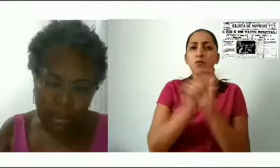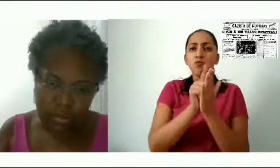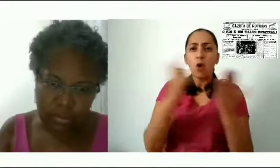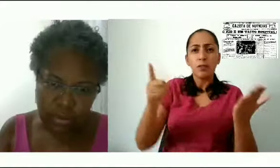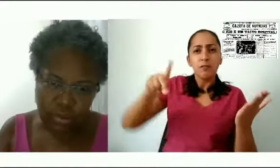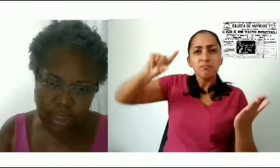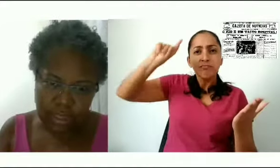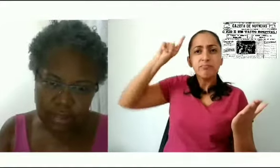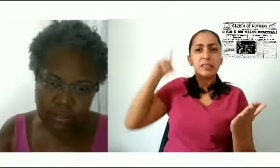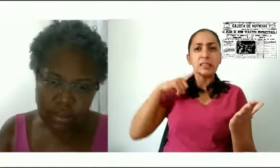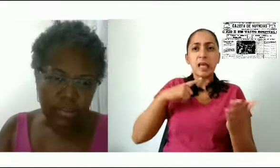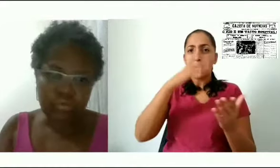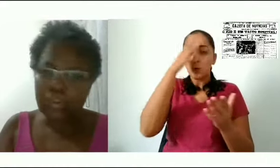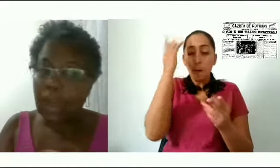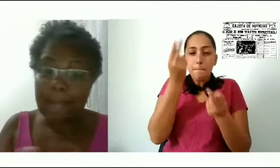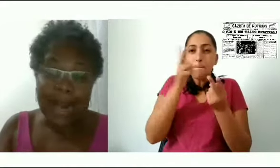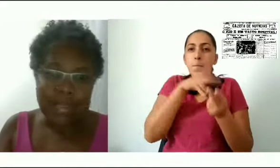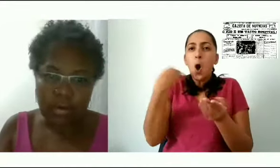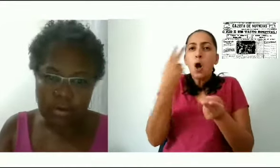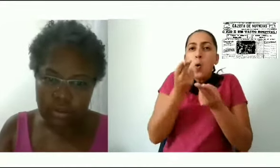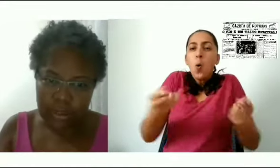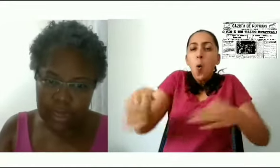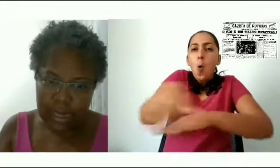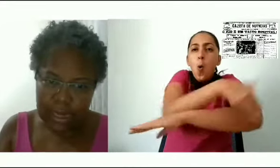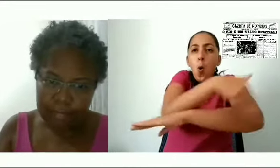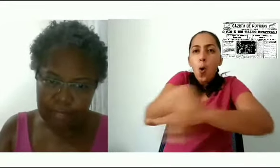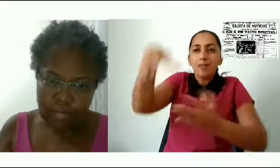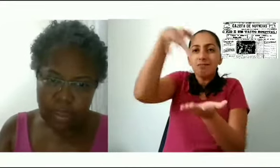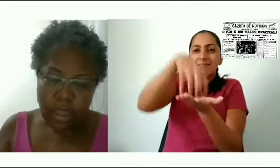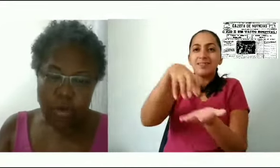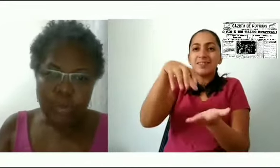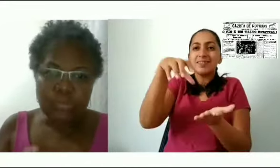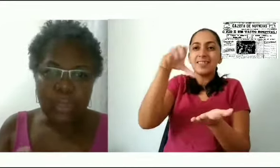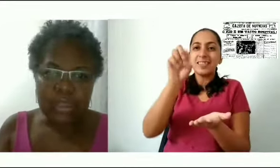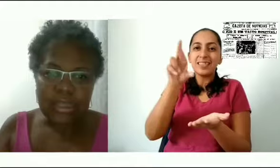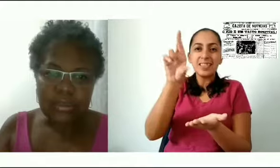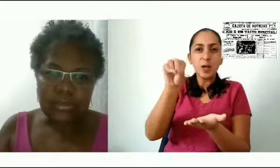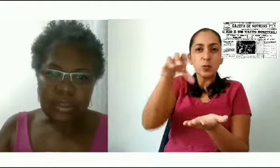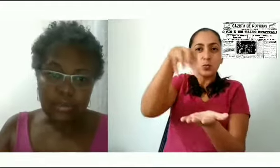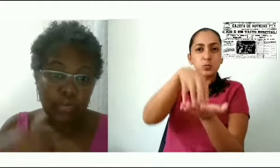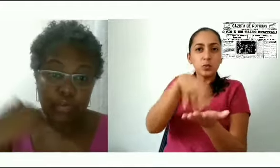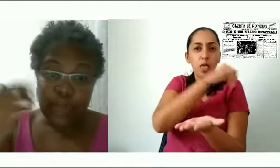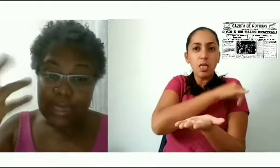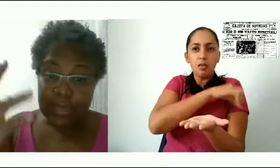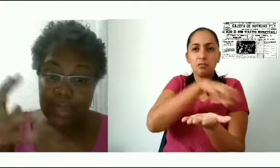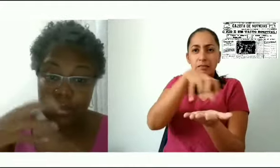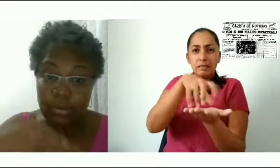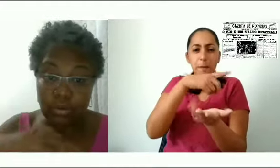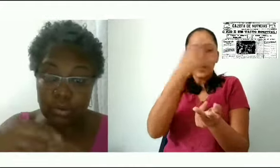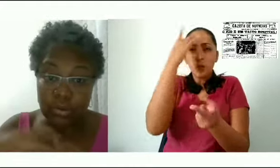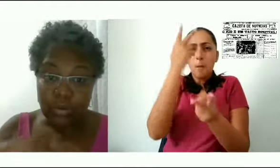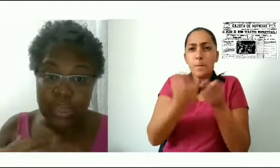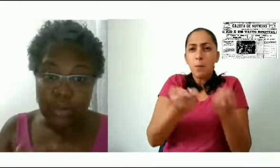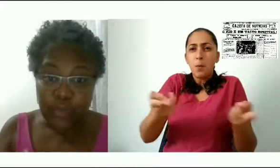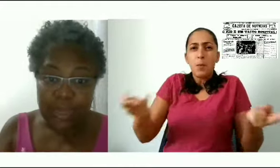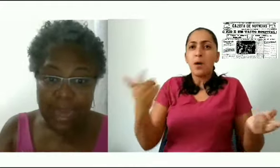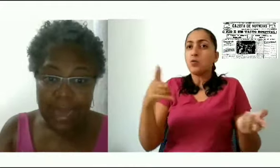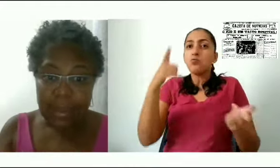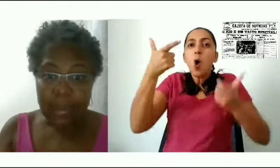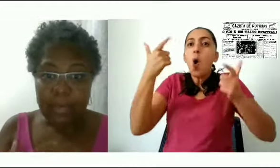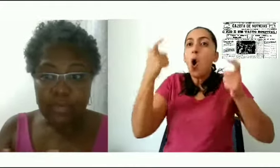do centro do Rio de Janeiro. Não tinha mais aonde enterrar. O Rio de Janeiro, eu não vou falar nem... Eu